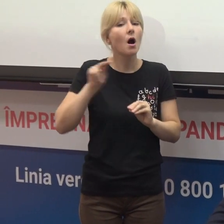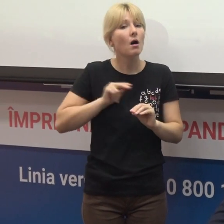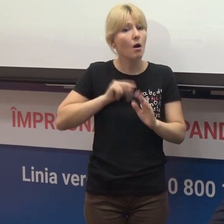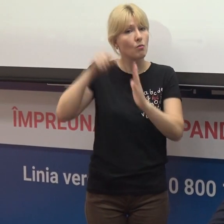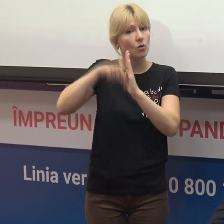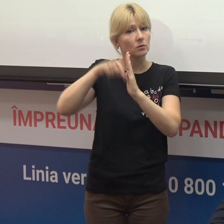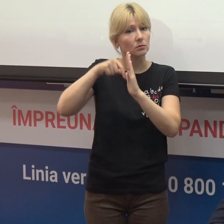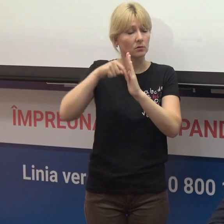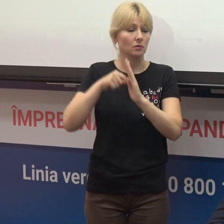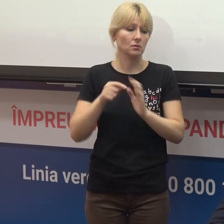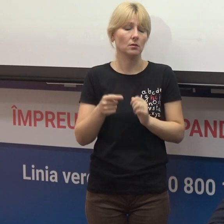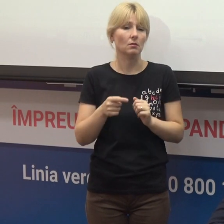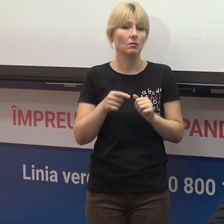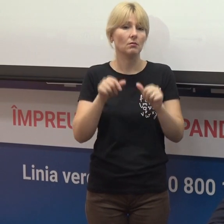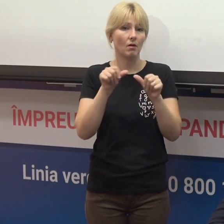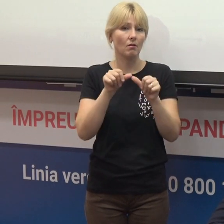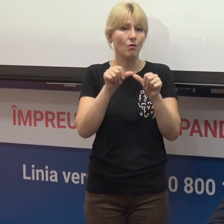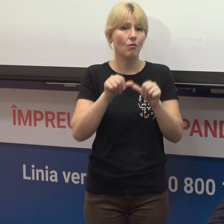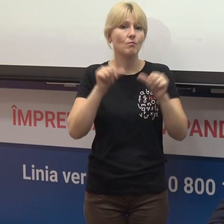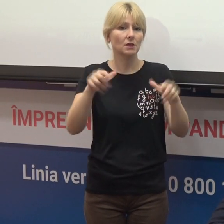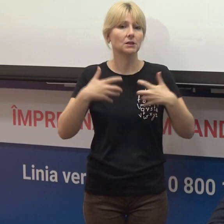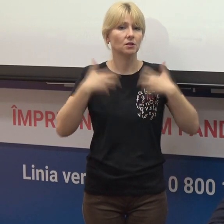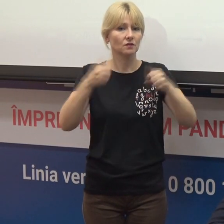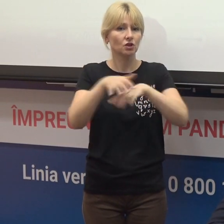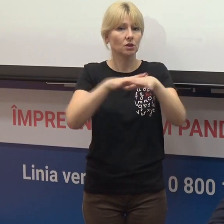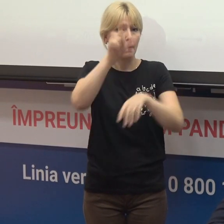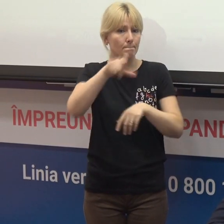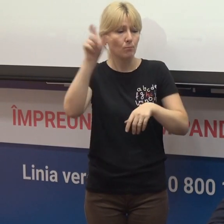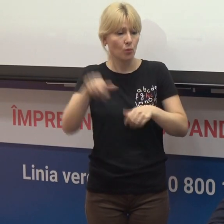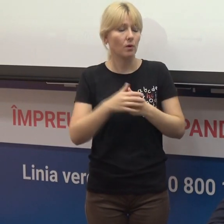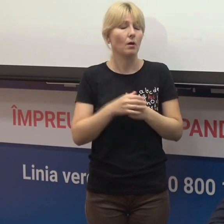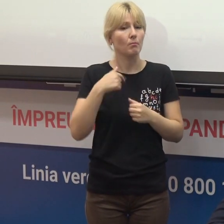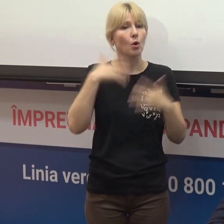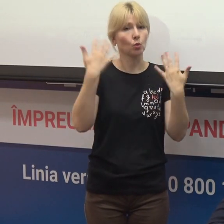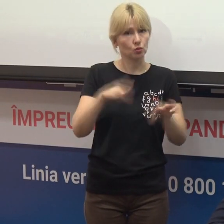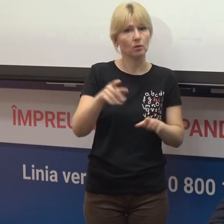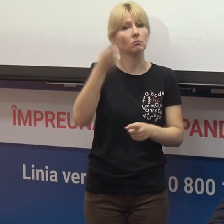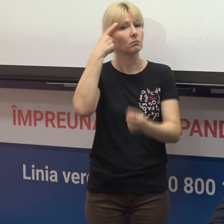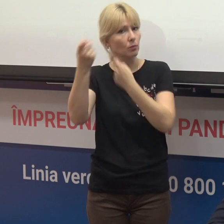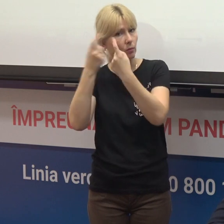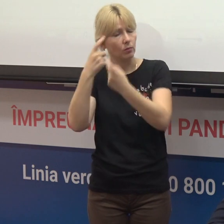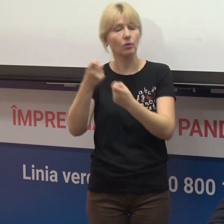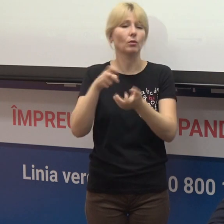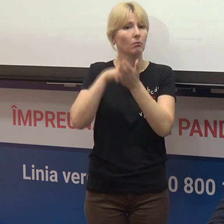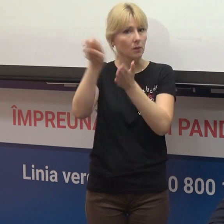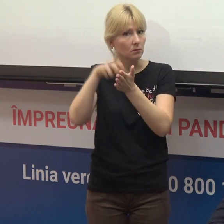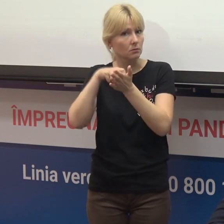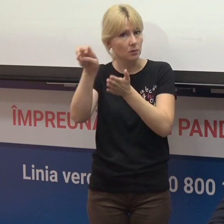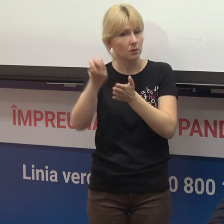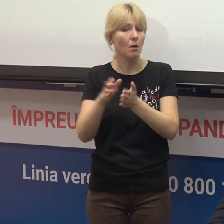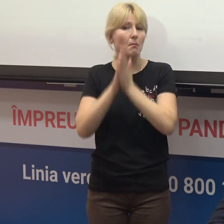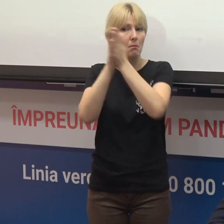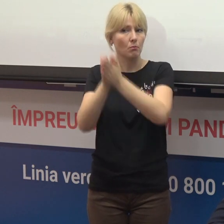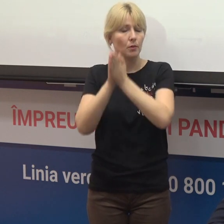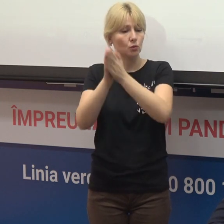cadrul Agenției Naționale pentru Sănătate Publică, vă zic că au făcut deja câteva interpelări către laboratorul german,